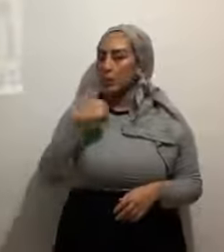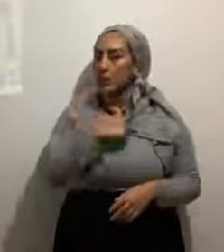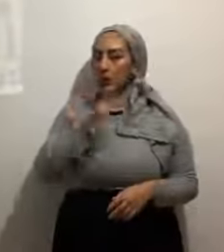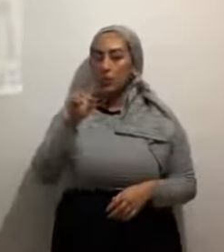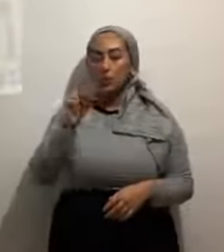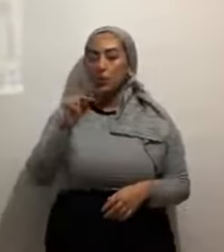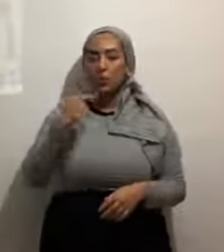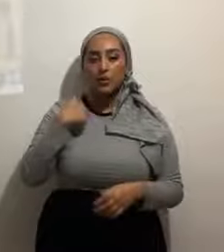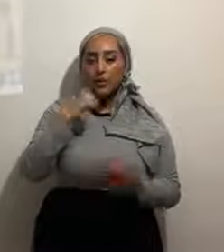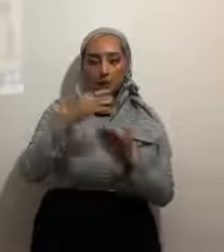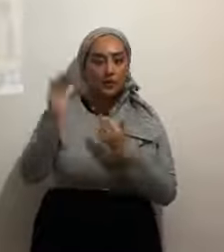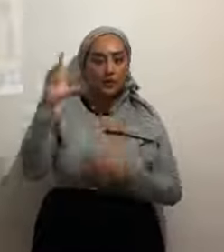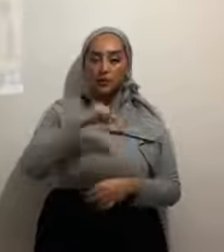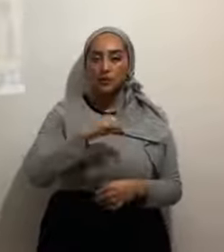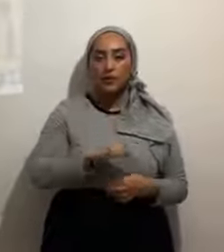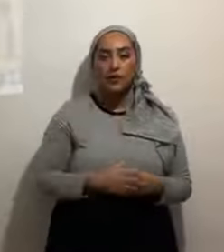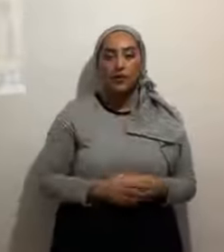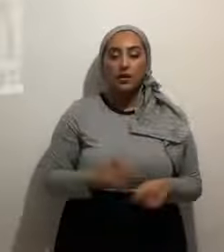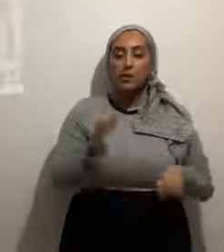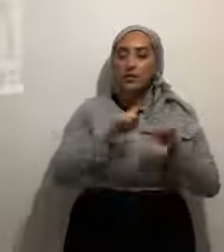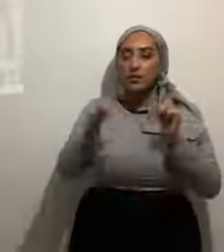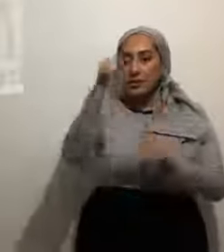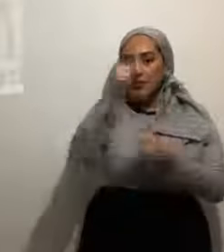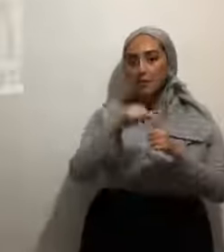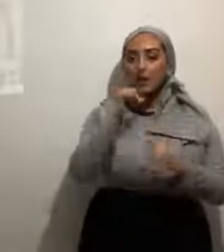no. Pero recuerden, no todo el pueblo judío.